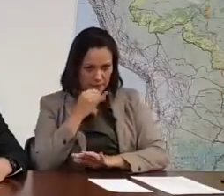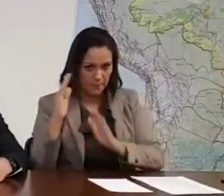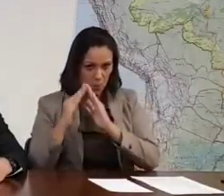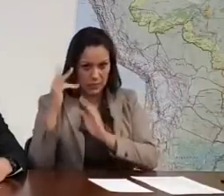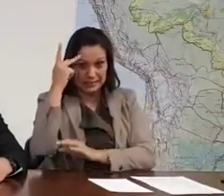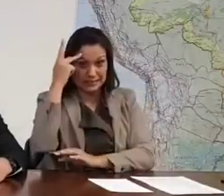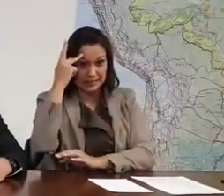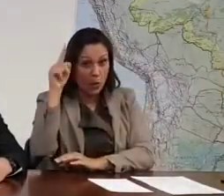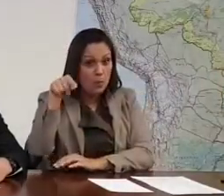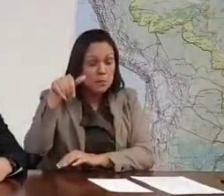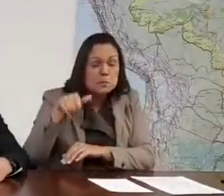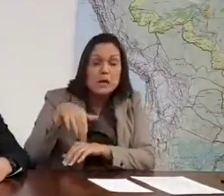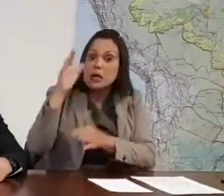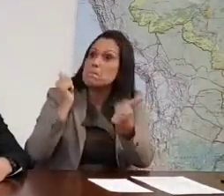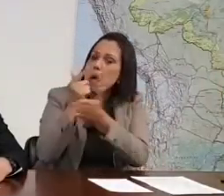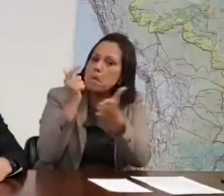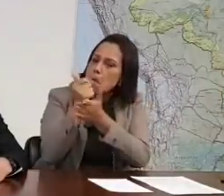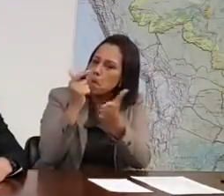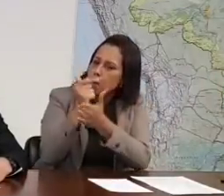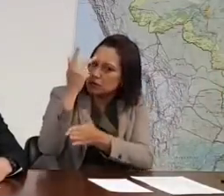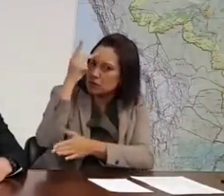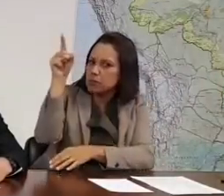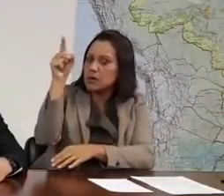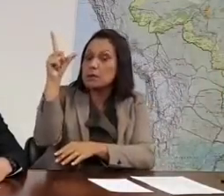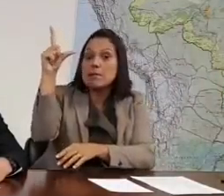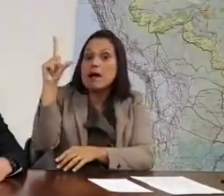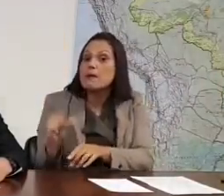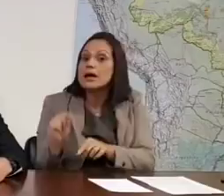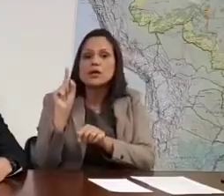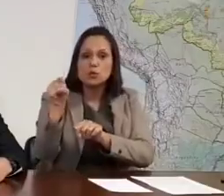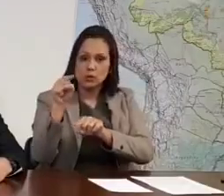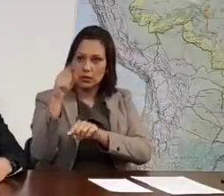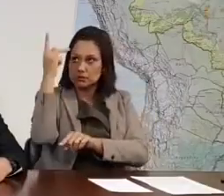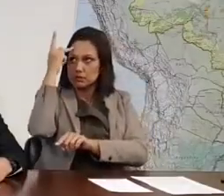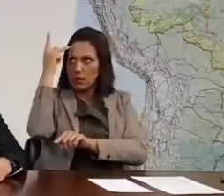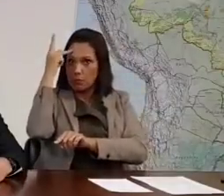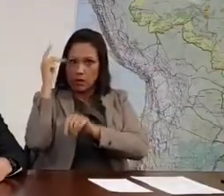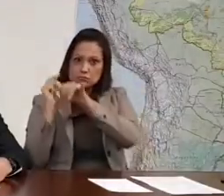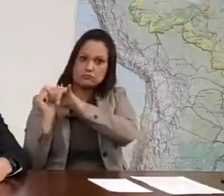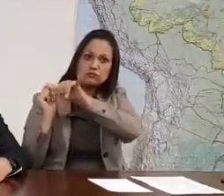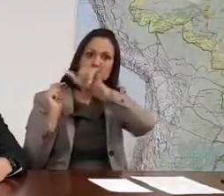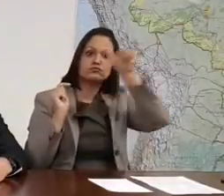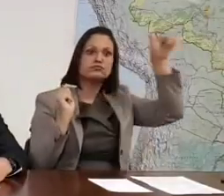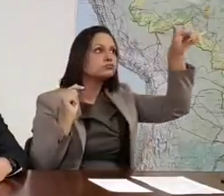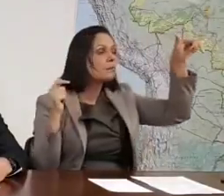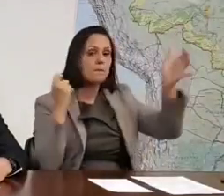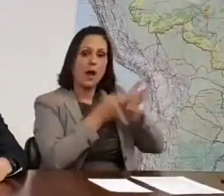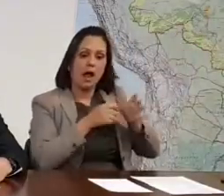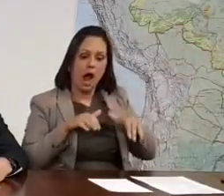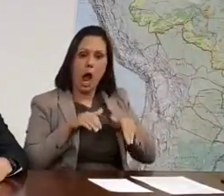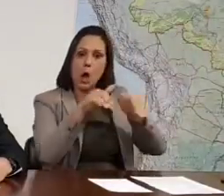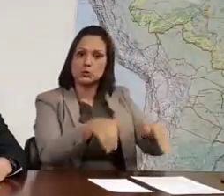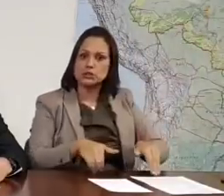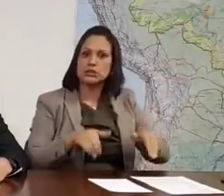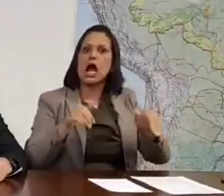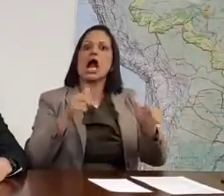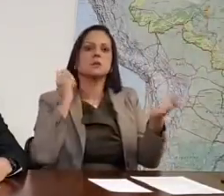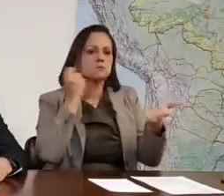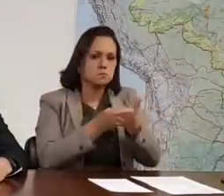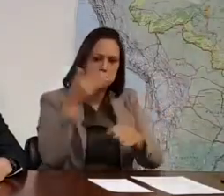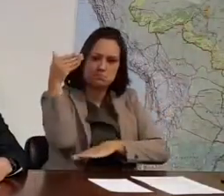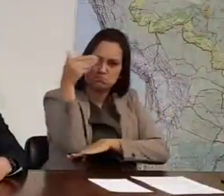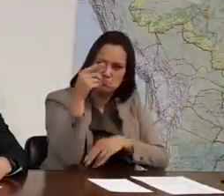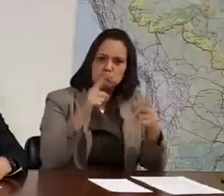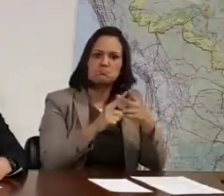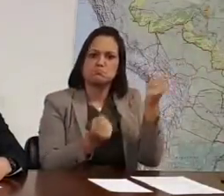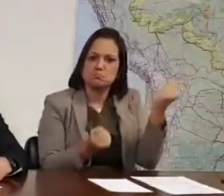Paulo, que é o maior emissor de passagem hoje, é mais barato ele sair de São Paulo para a Austrália, com um pacote incluído de hotel,